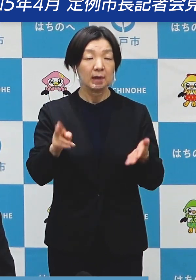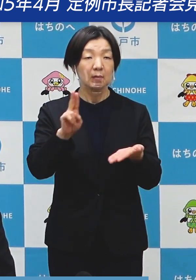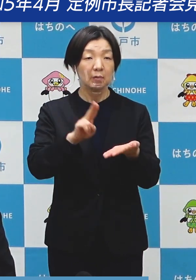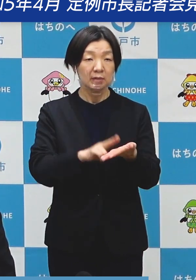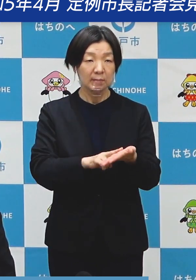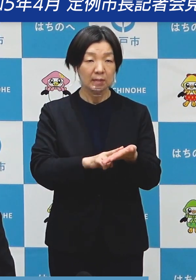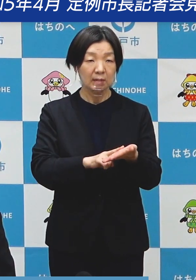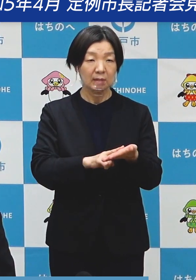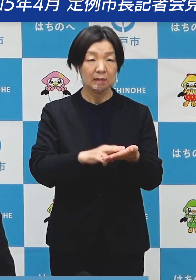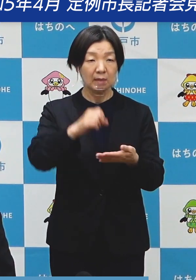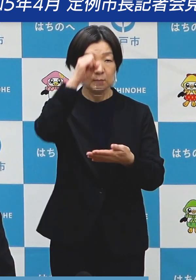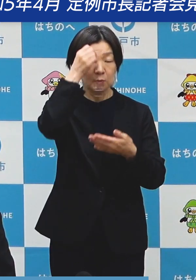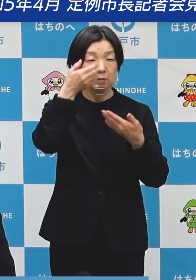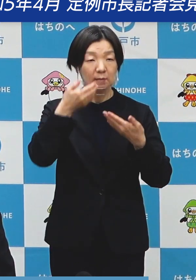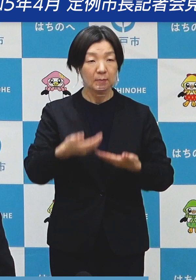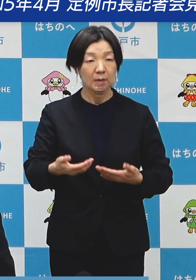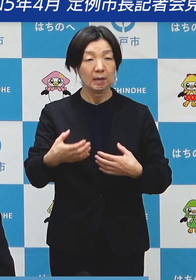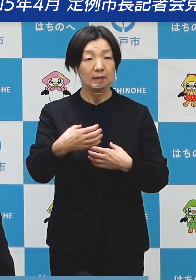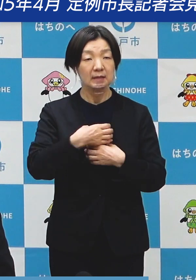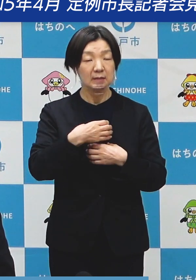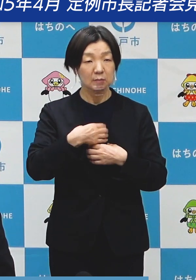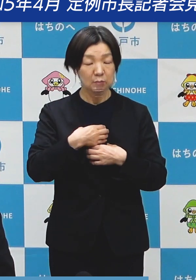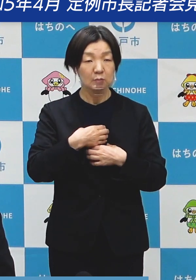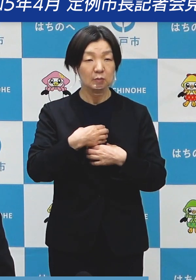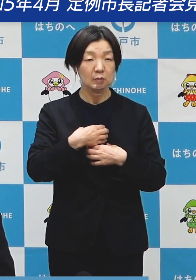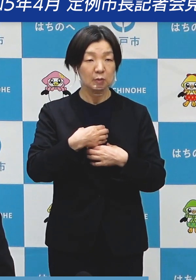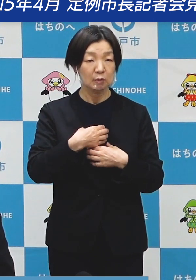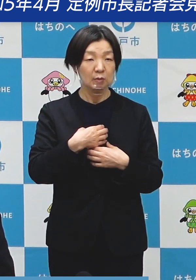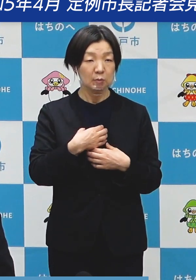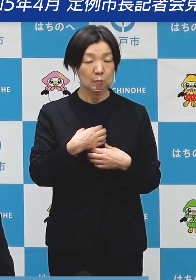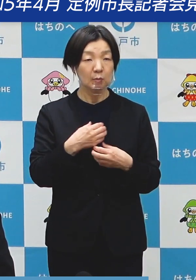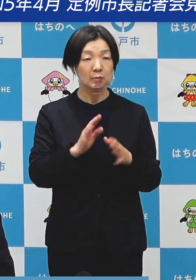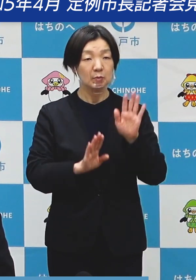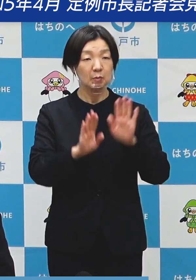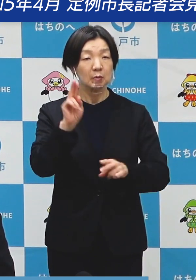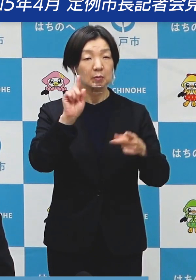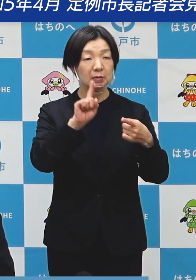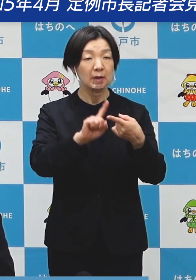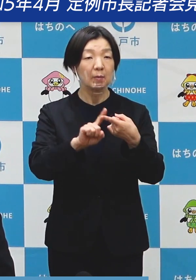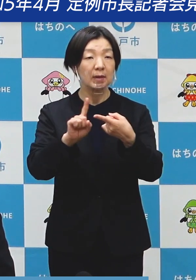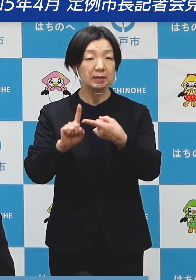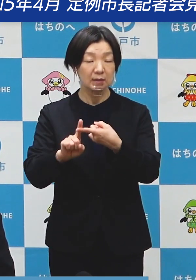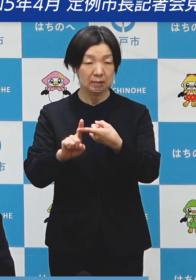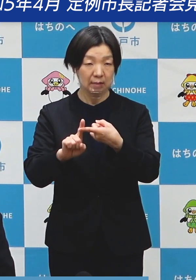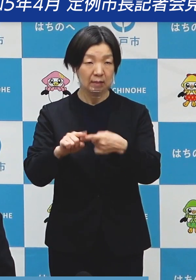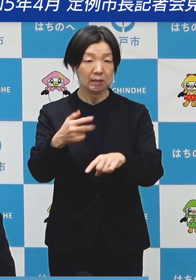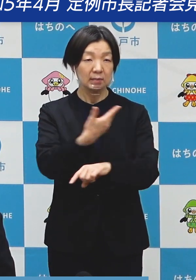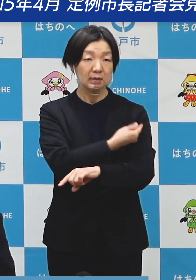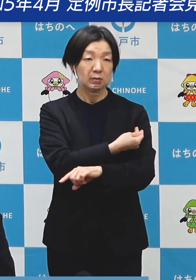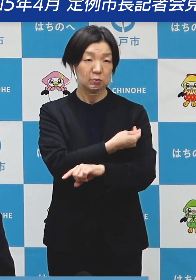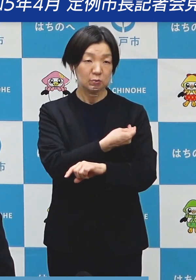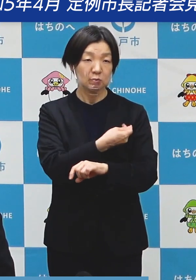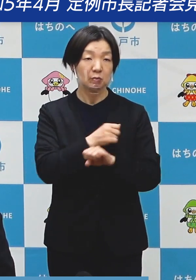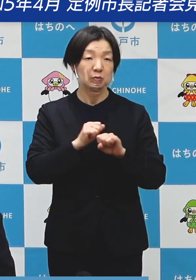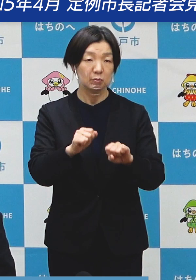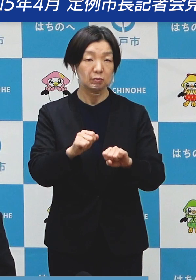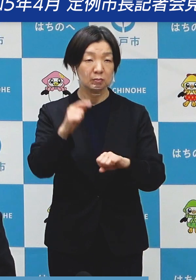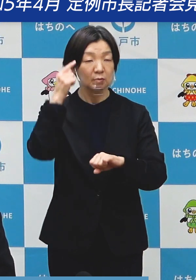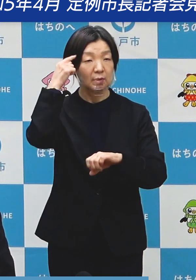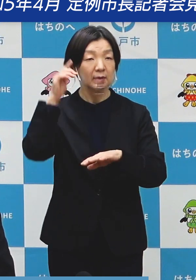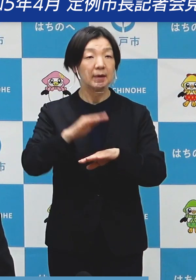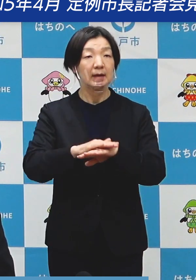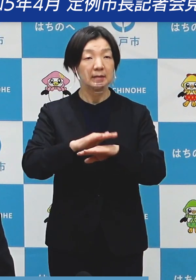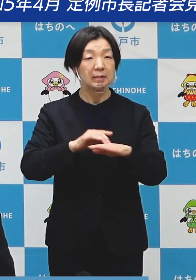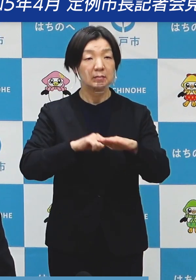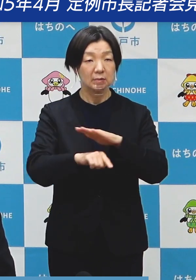重症化リスクに応じた回数の追加接種を行うという考え方によるものであります